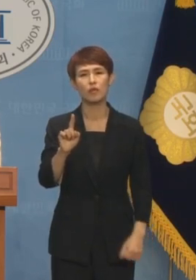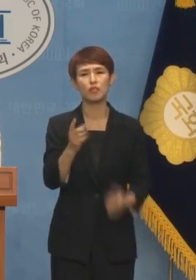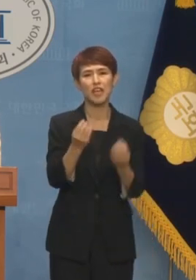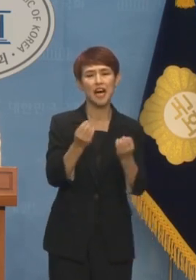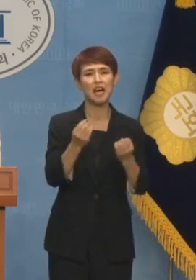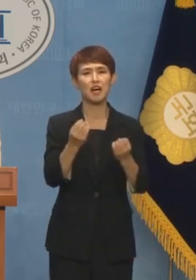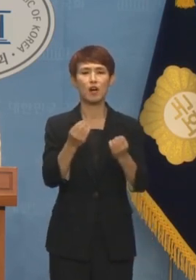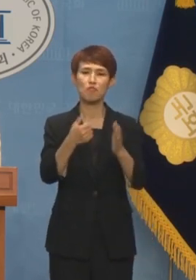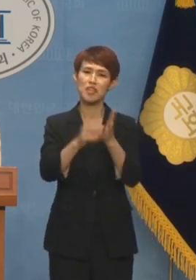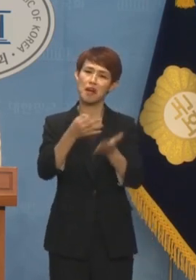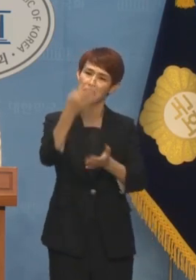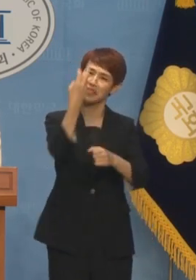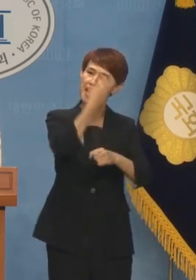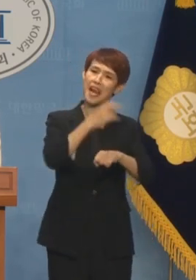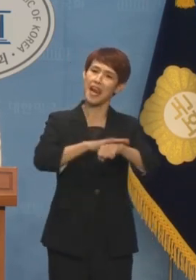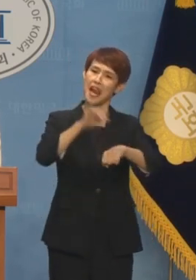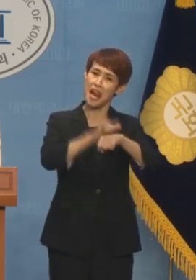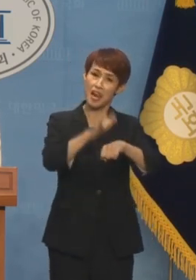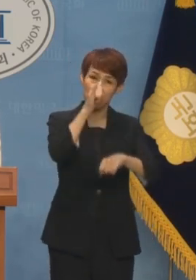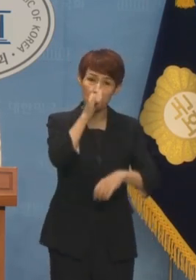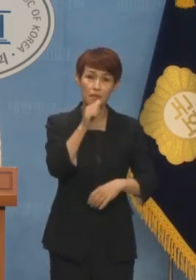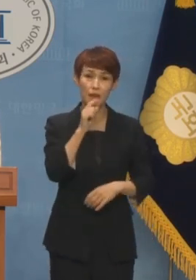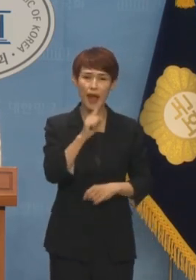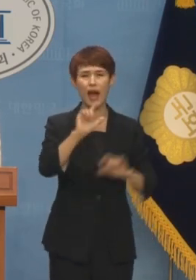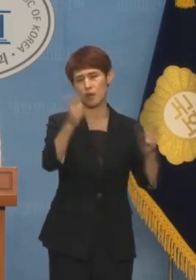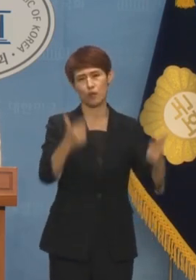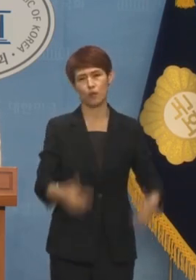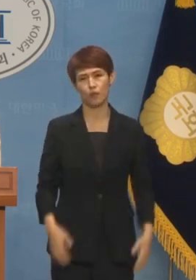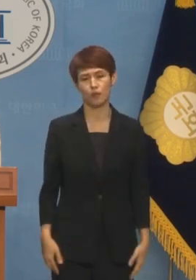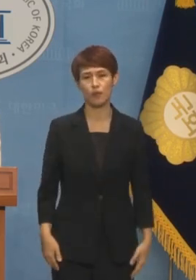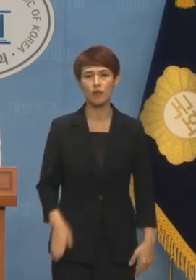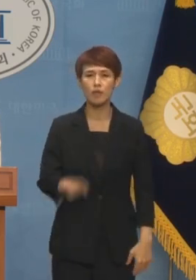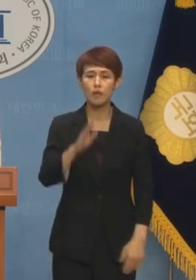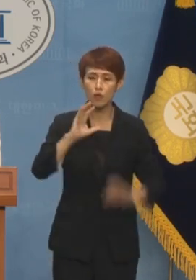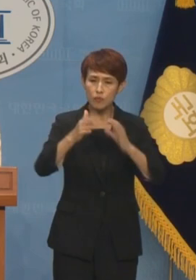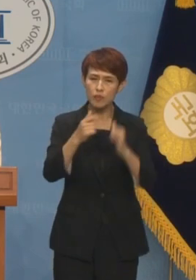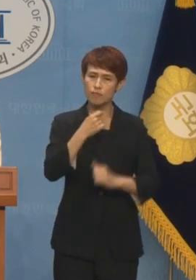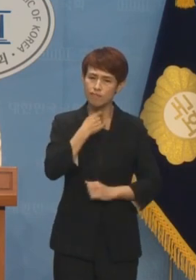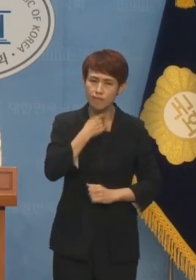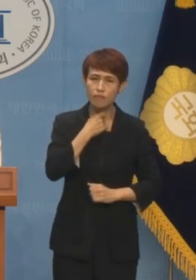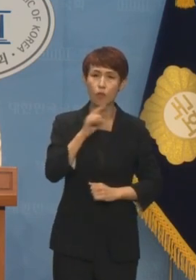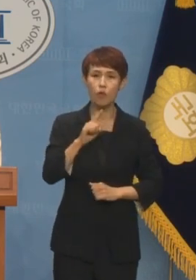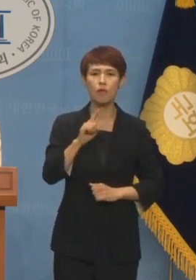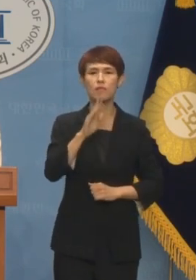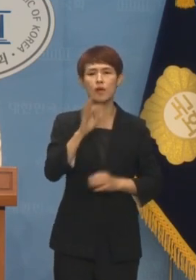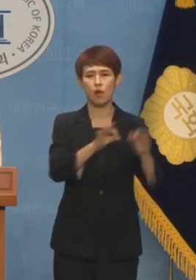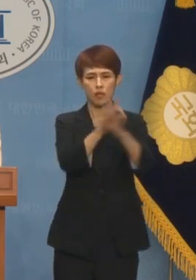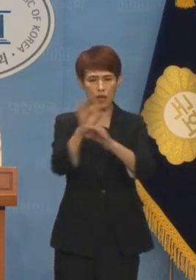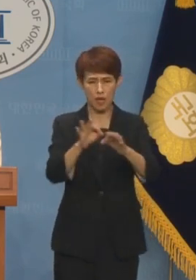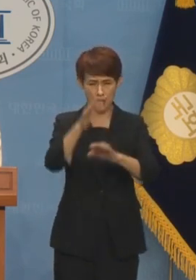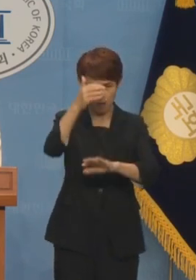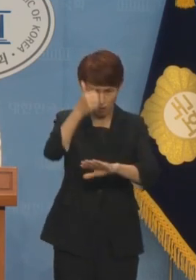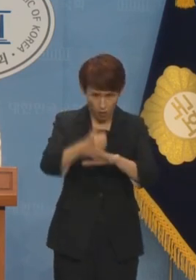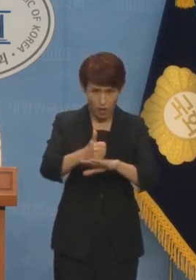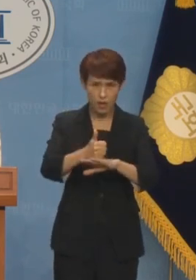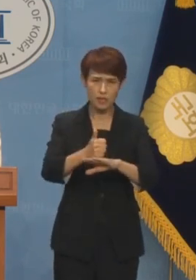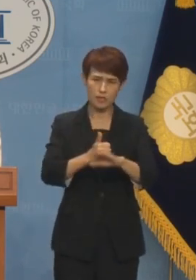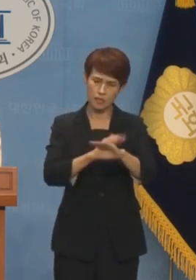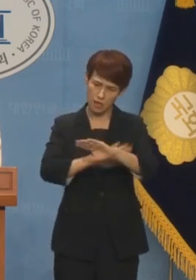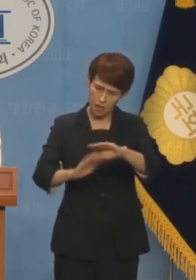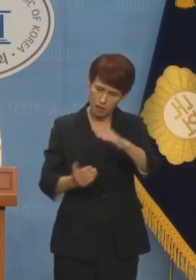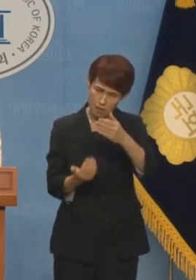숫자 노름이 아니라 국민이 체감할 수 있는 실질적인 경제 성과입니다.